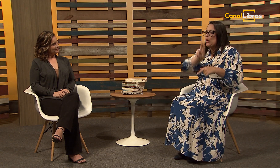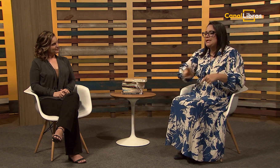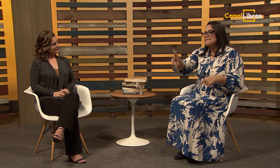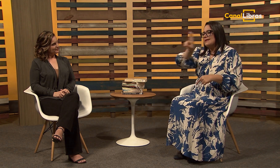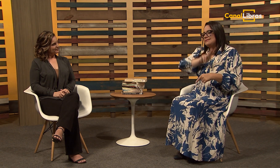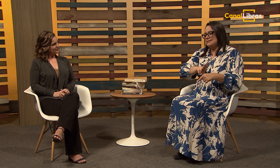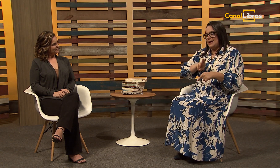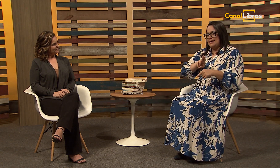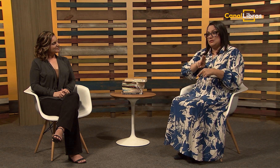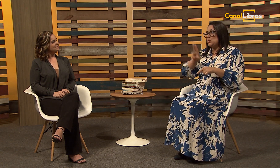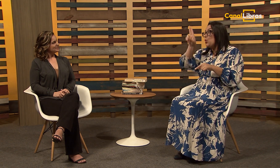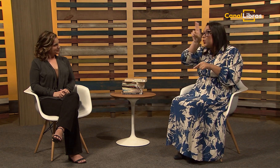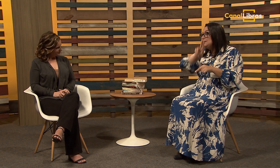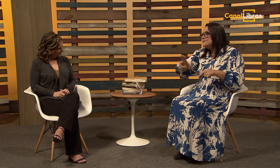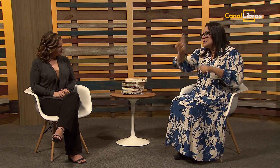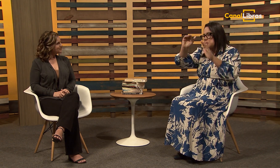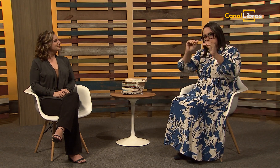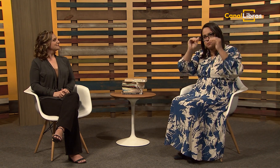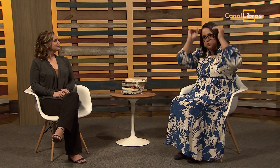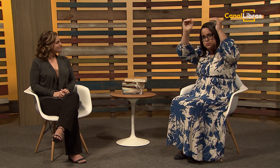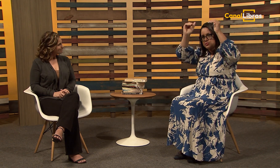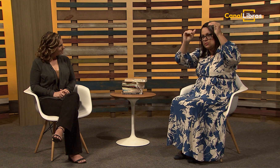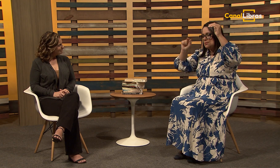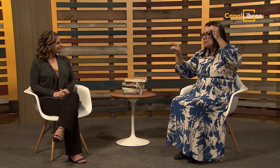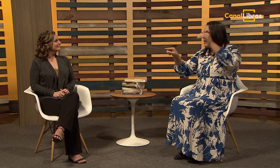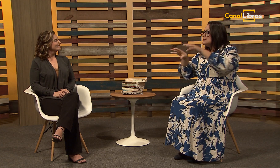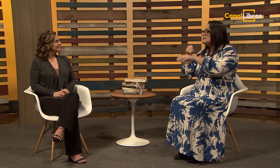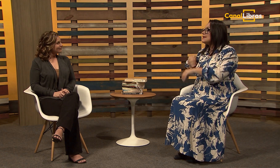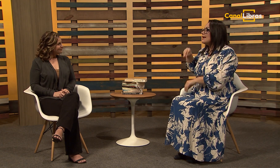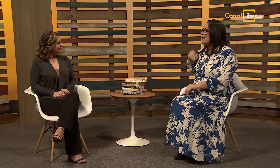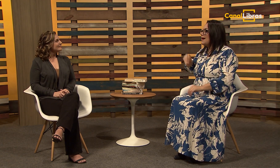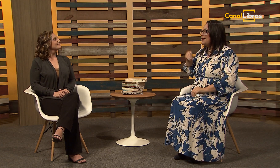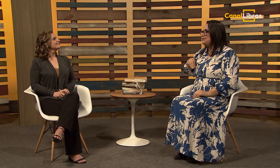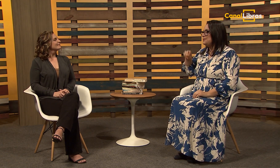é o intérprete que trabalha traduzindo em uma universidade de curso superior.